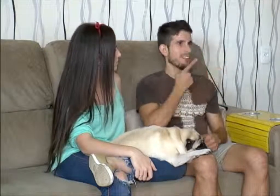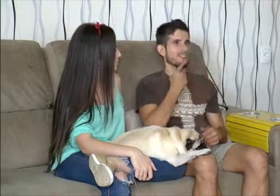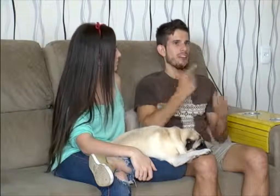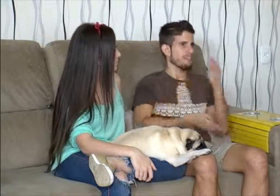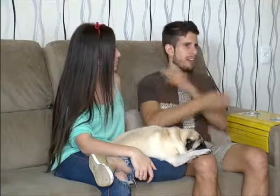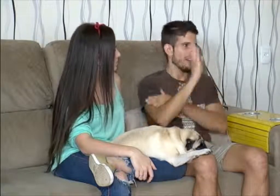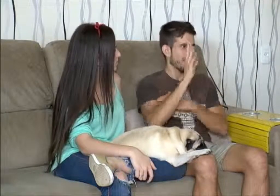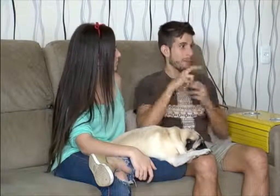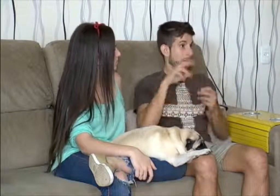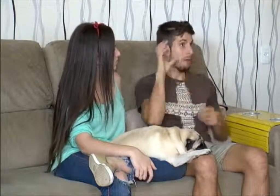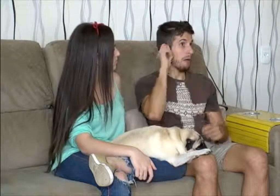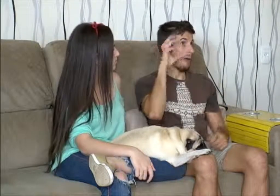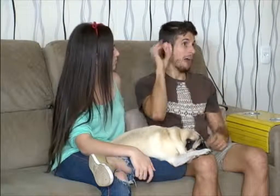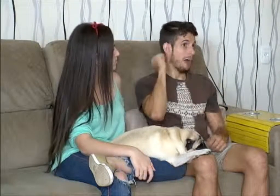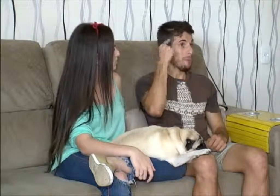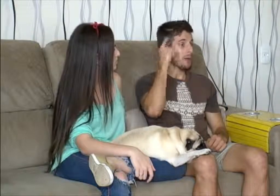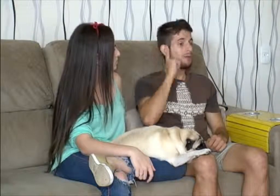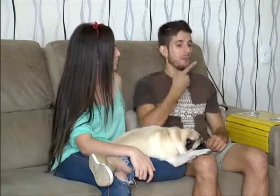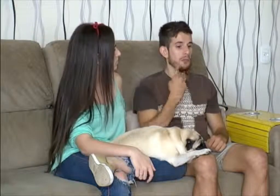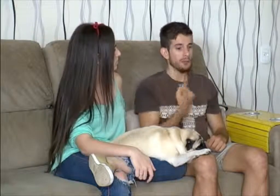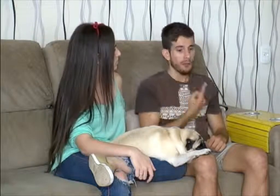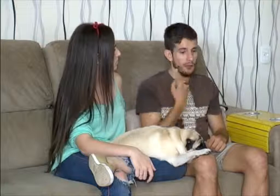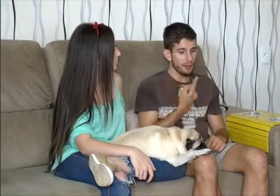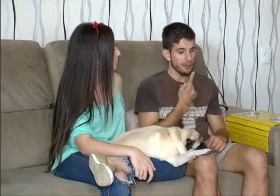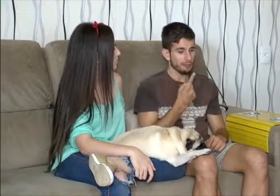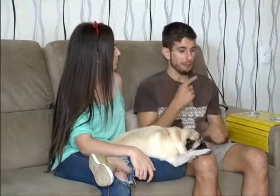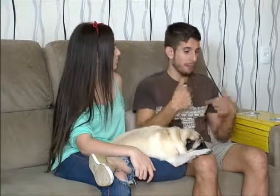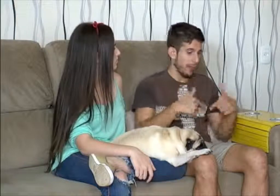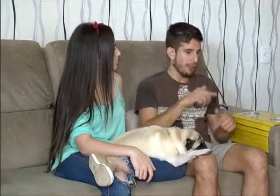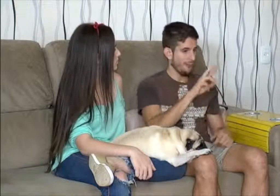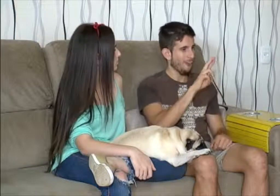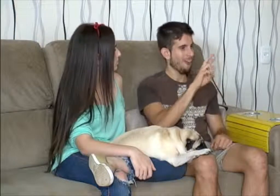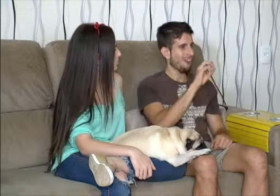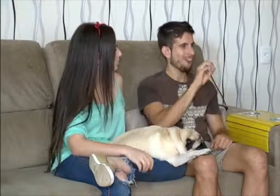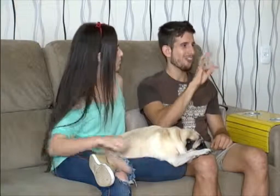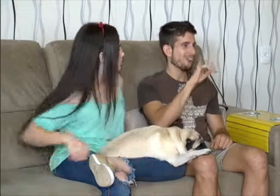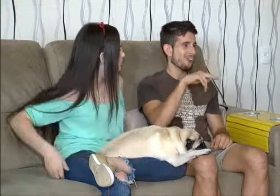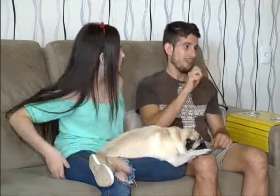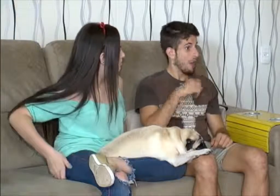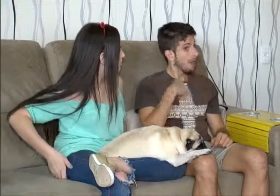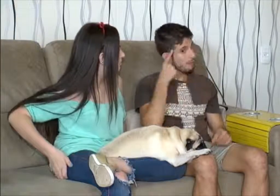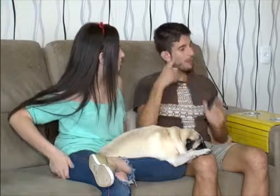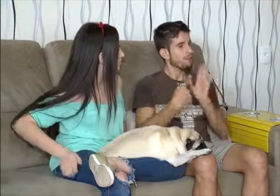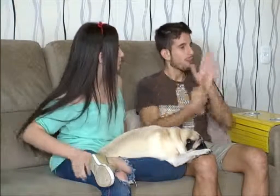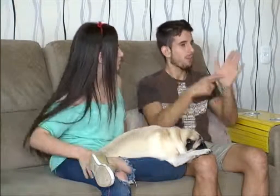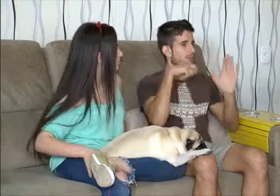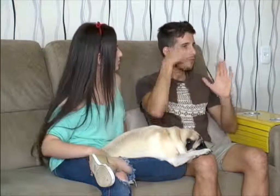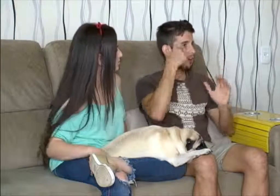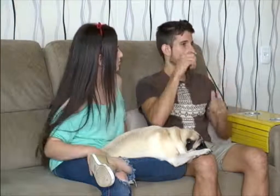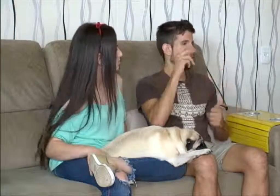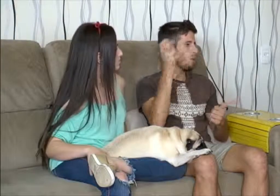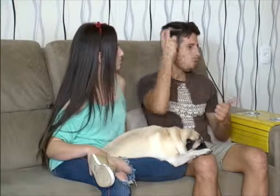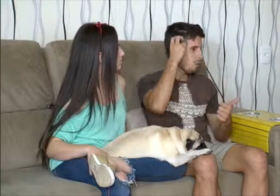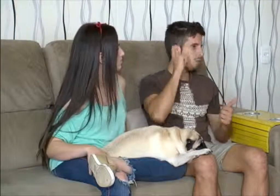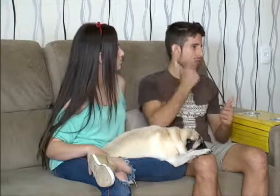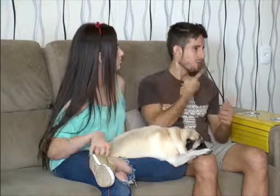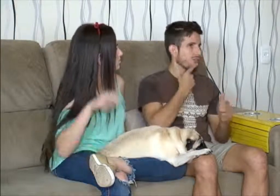conseguem conviver com as pessoas que escutam tudo. Acham que a gente não viaja, que só vivemos reclusos.